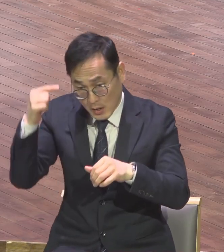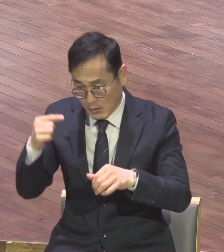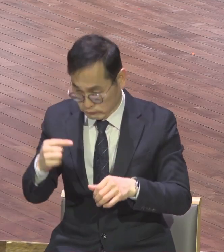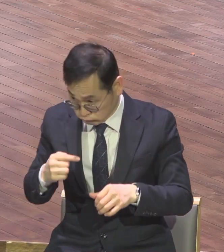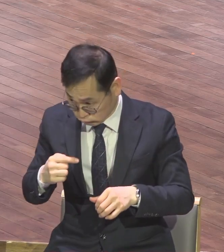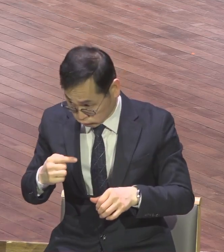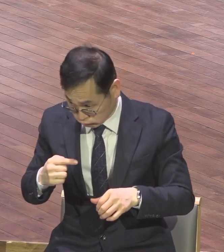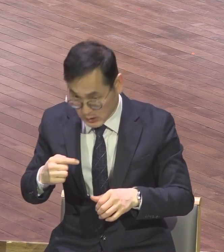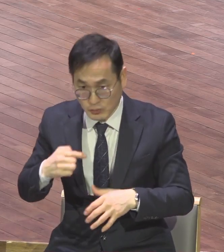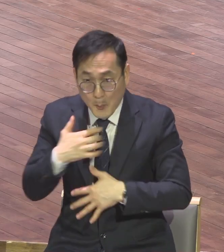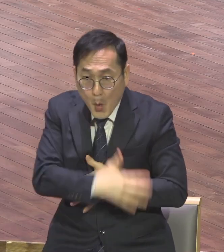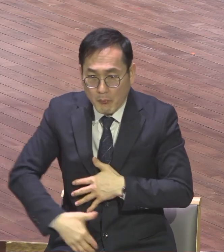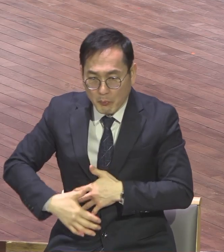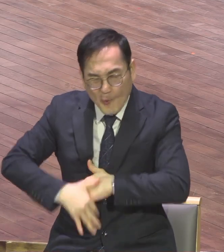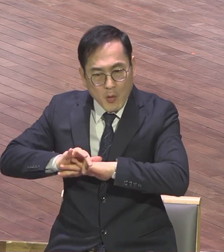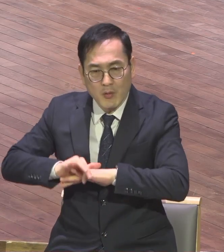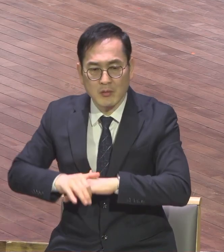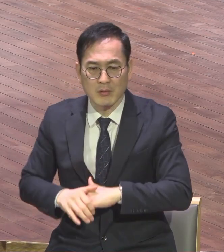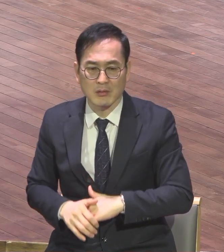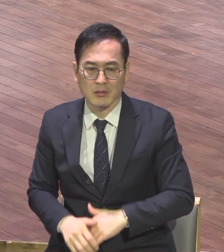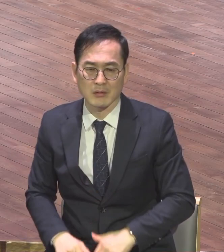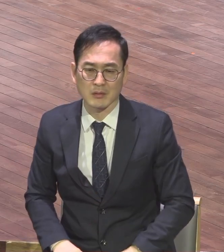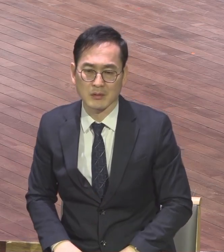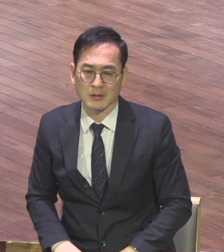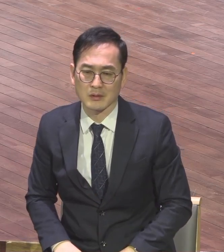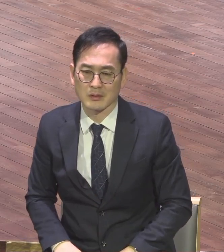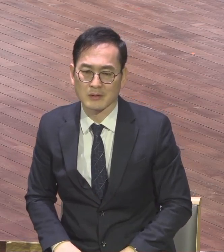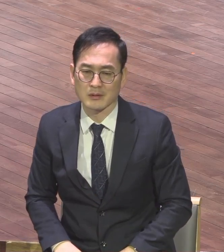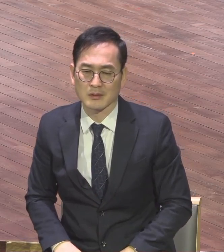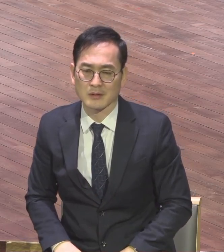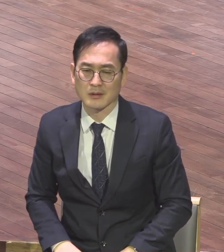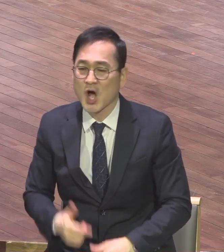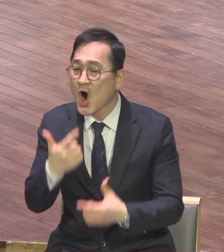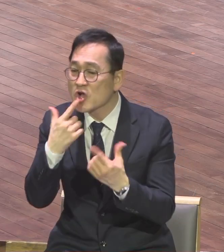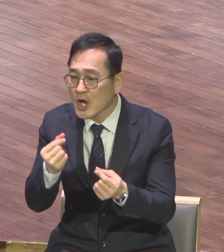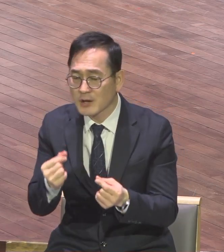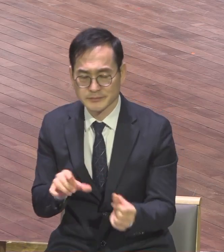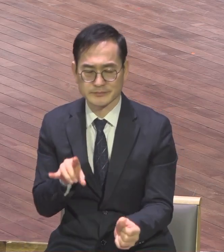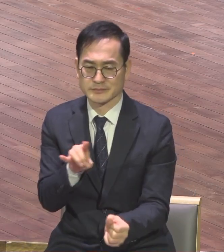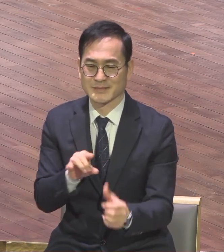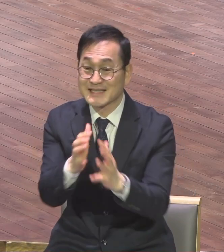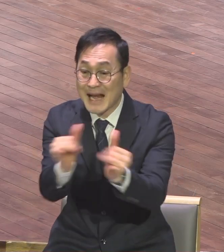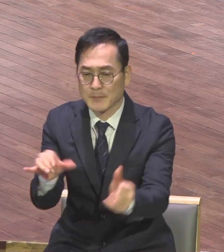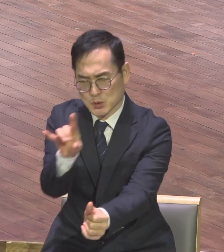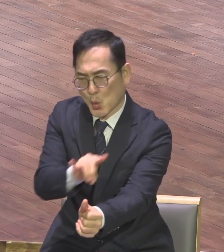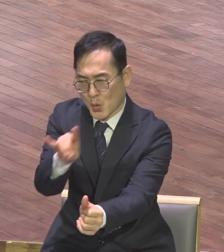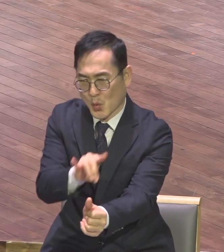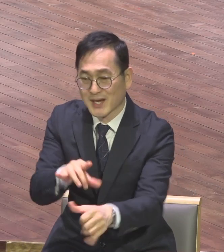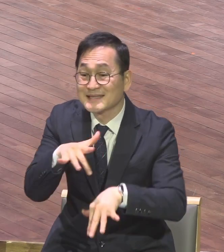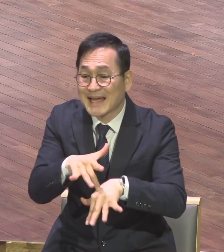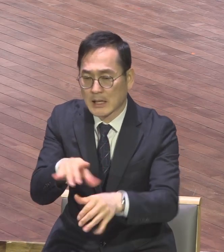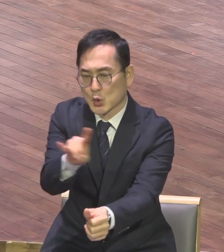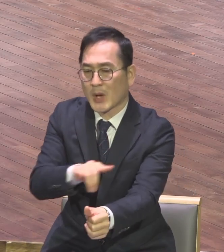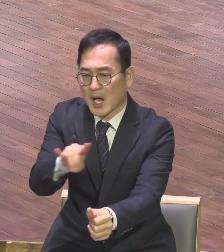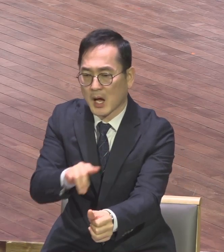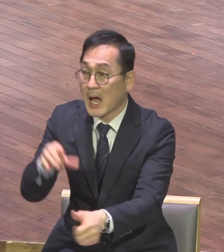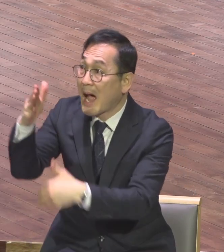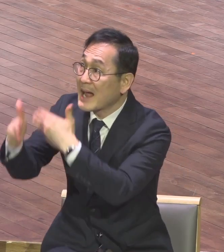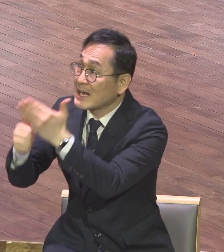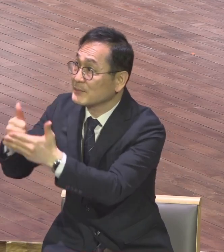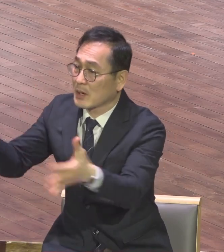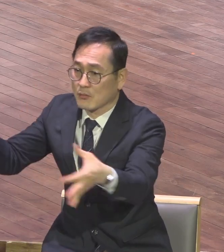생깁니다. 인간은 영적 존재입니다. 하나님을 떠나 사단에게 계속 속으면요, 문제가 오게 돼